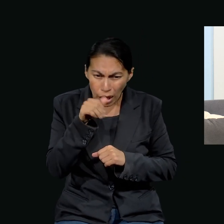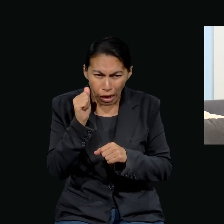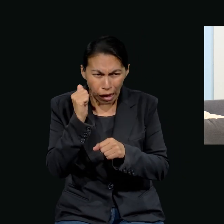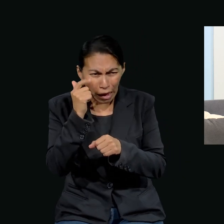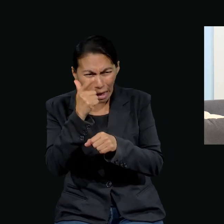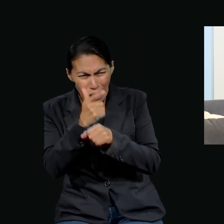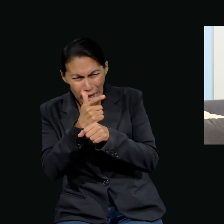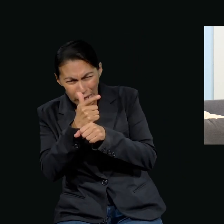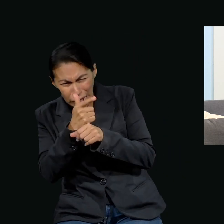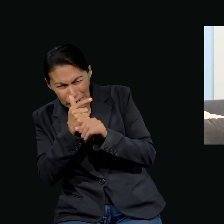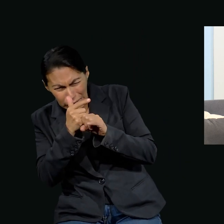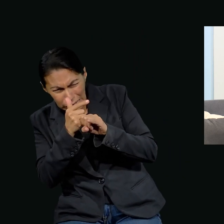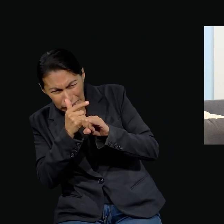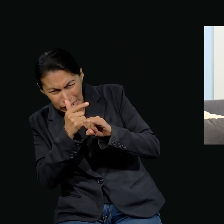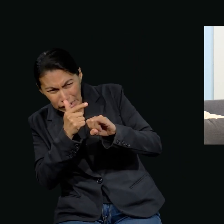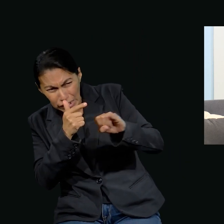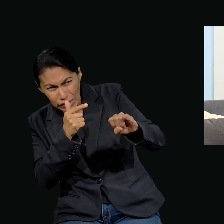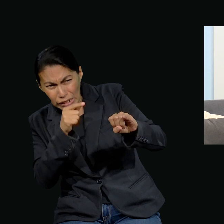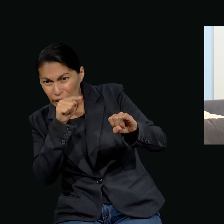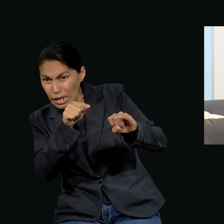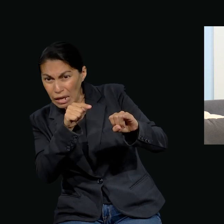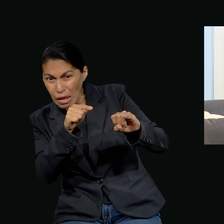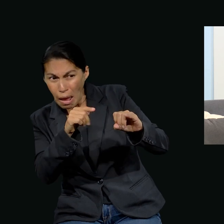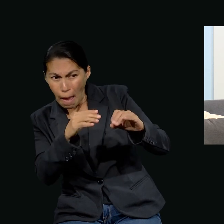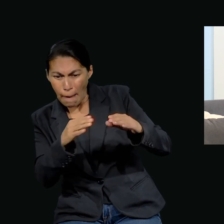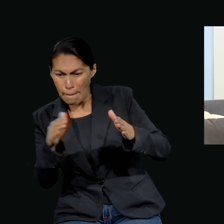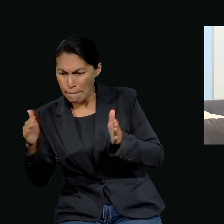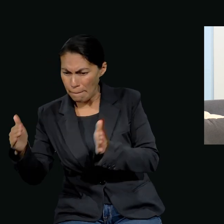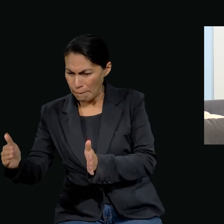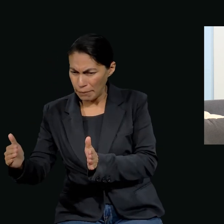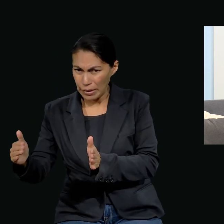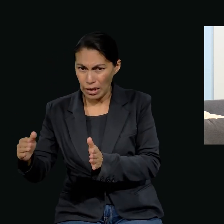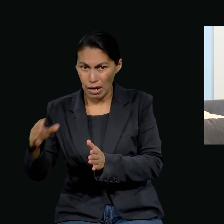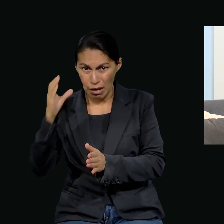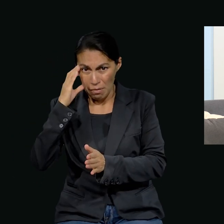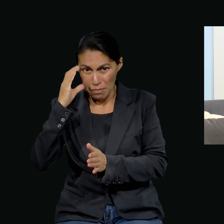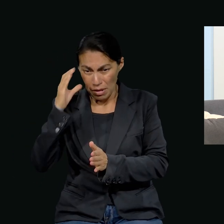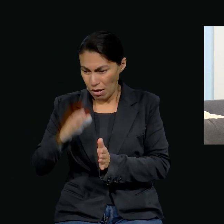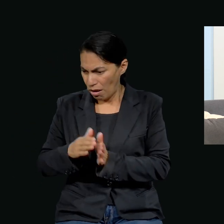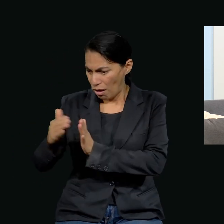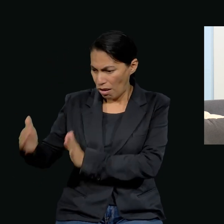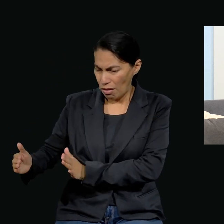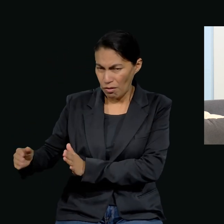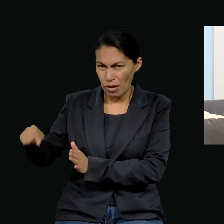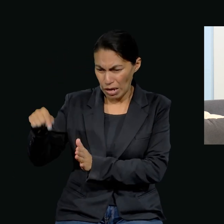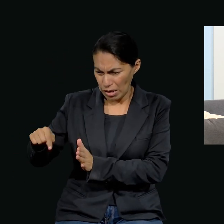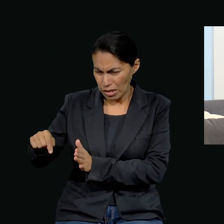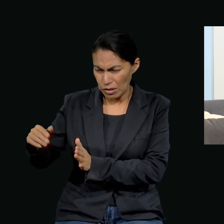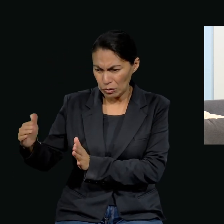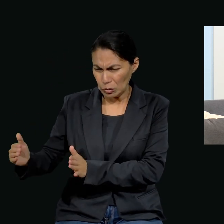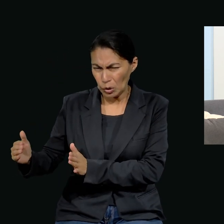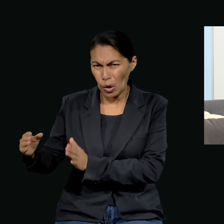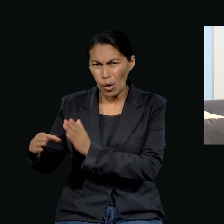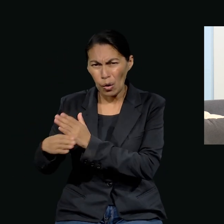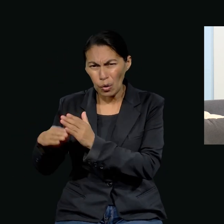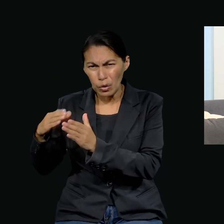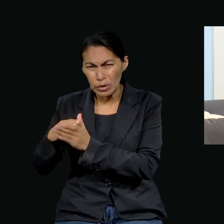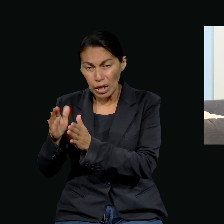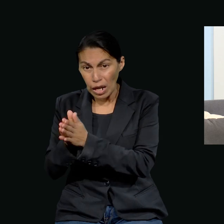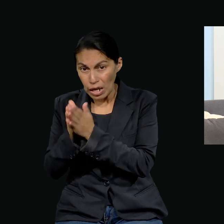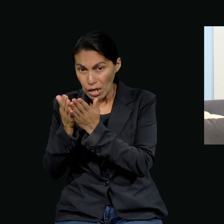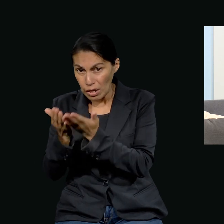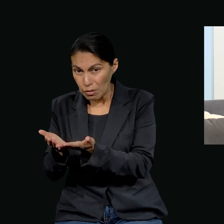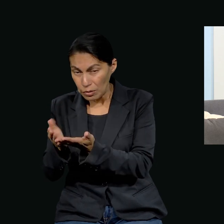el manglar, una mesita de noche, esas que teníamos al lado de la cama, hacia el lado donde yo guardaba una serie de libros del espíritu de